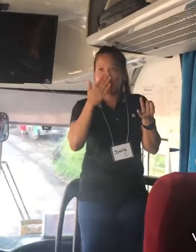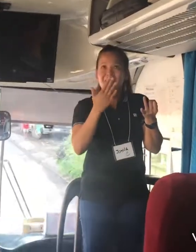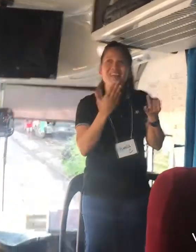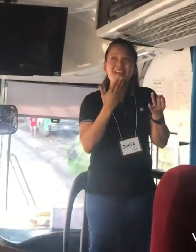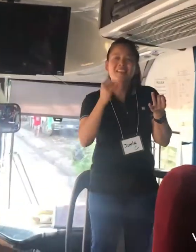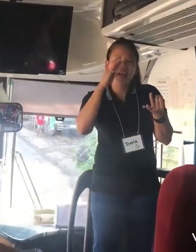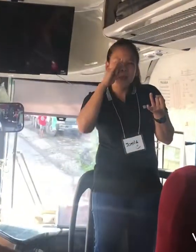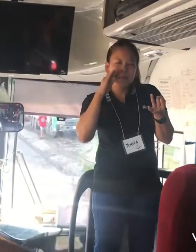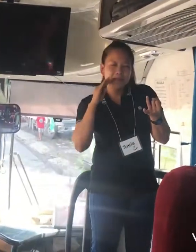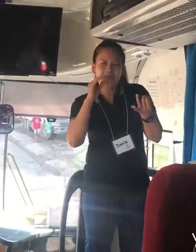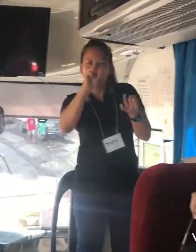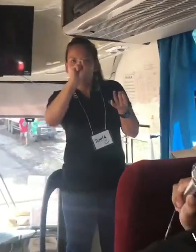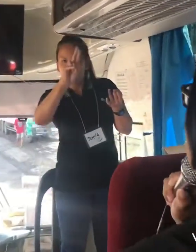brown sugar,